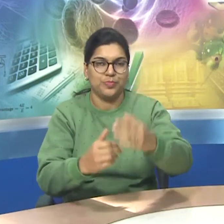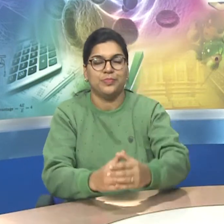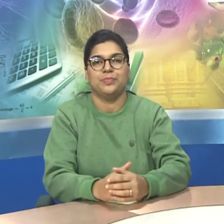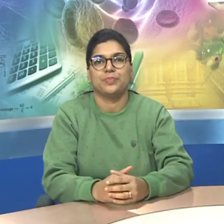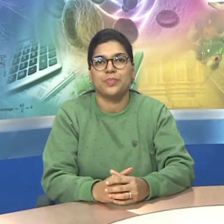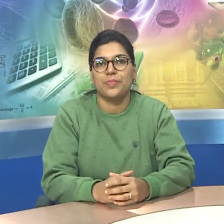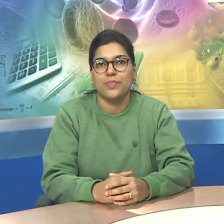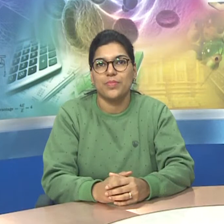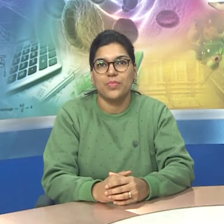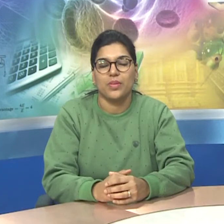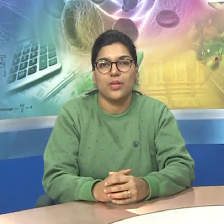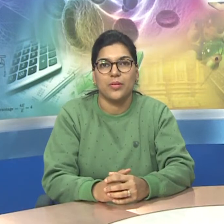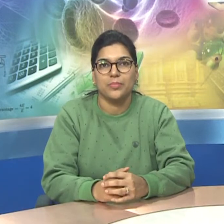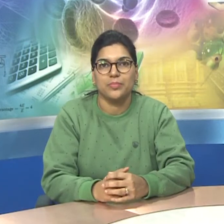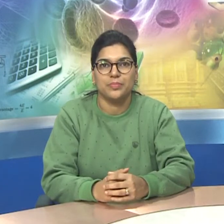then we will understand it.